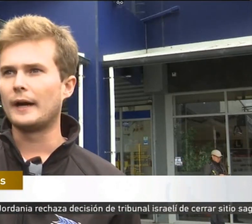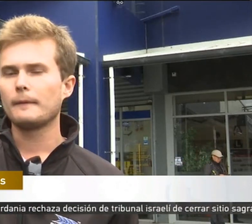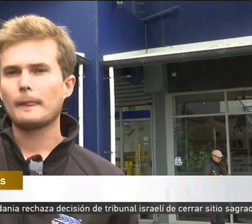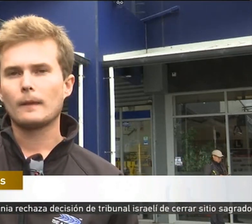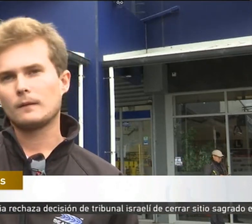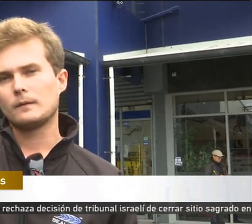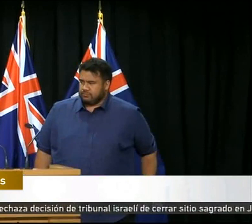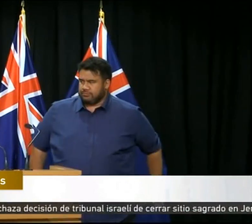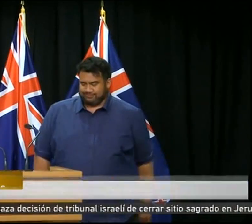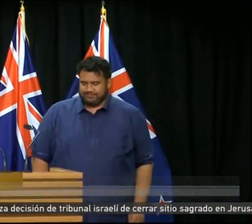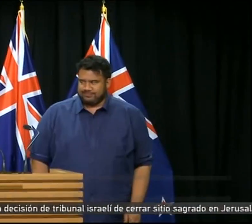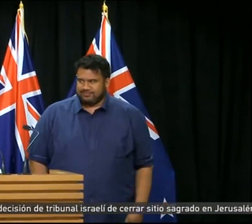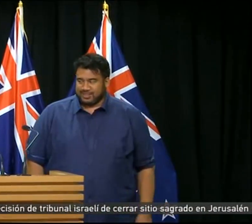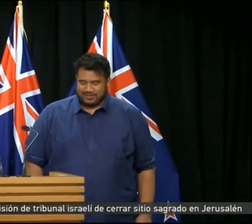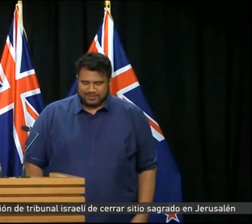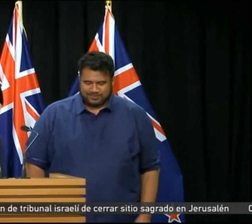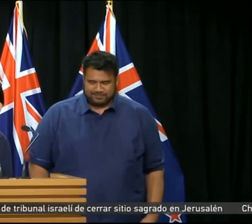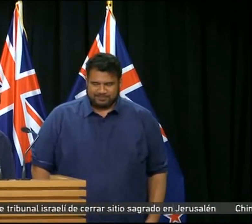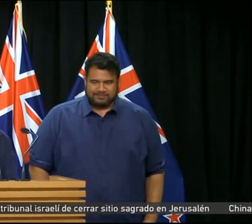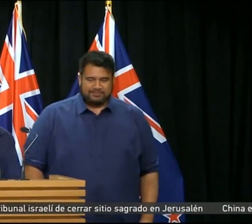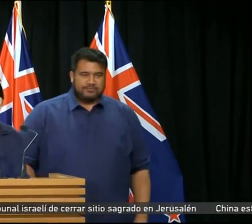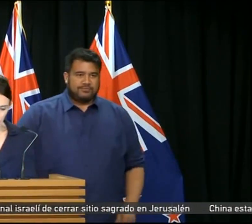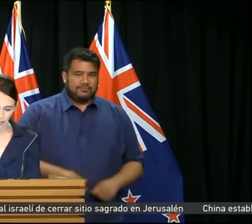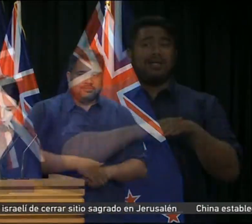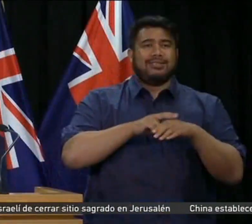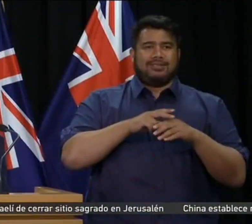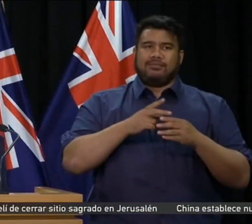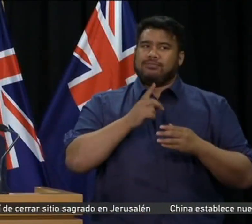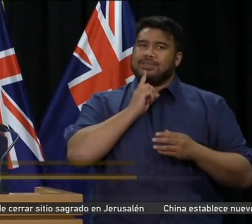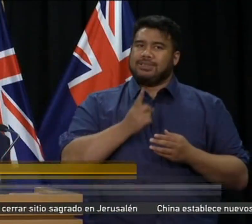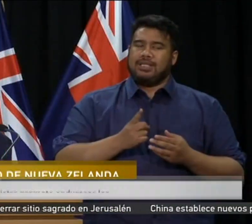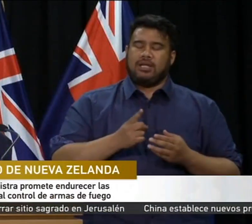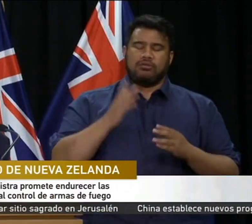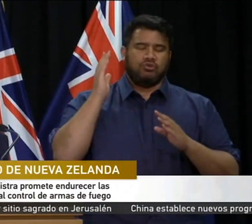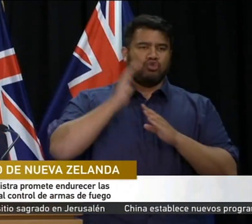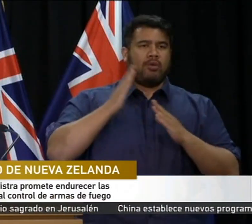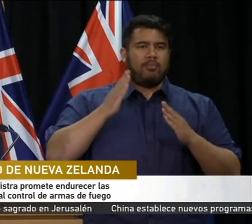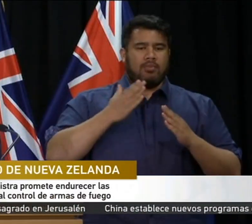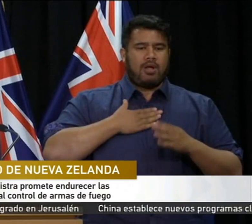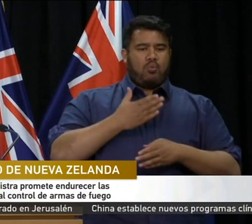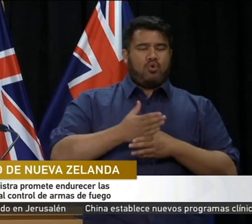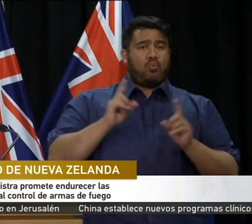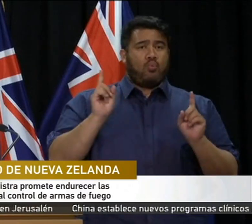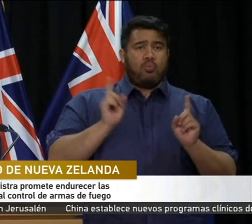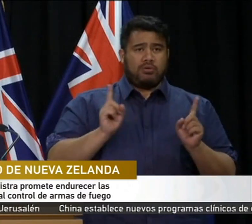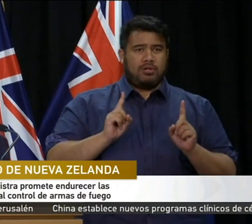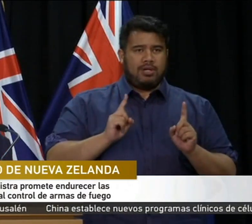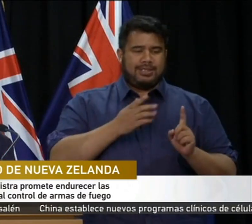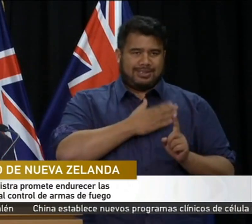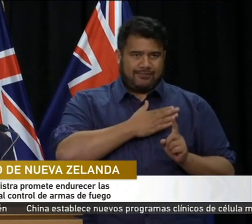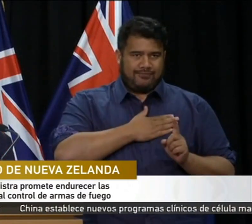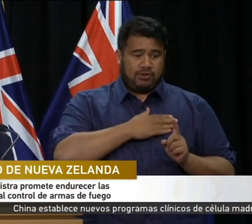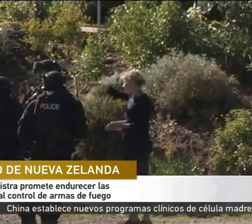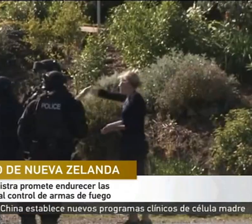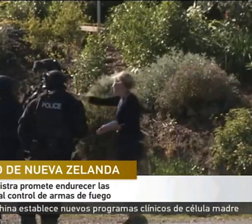muy de izquierdas la promesa de arder surgió horas después del ataque a la mezquita perpetrado el mes pasado la primera